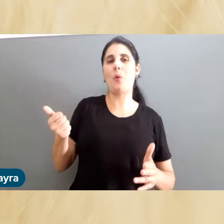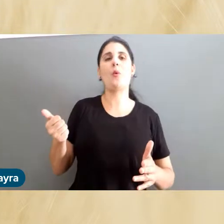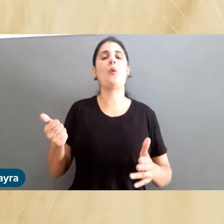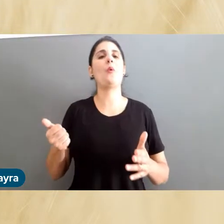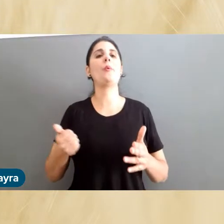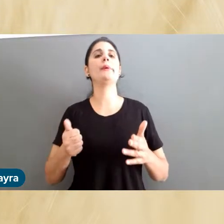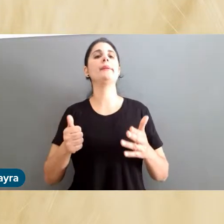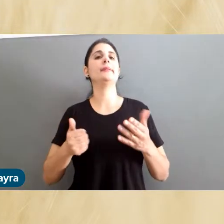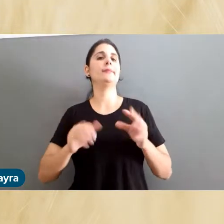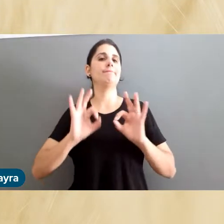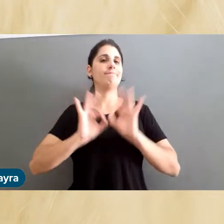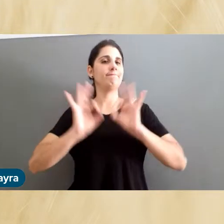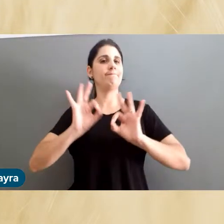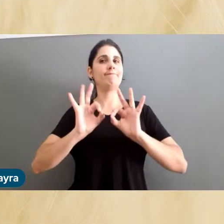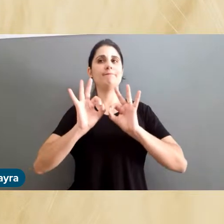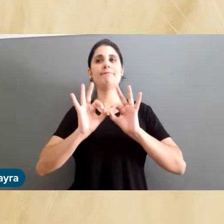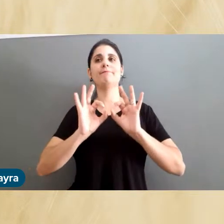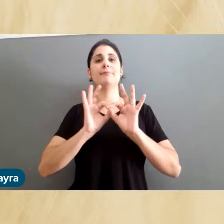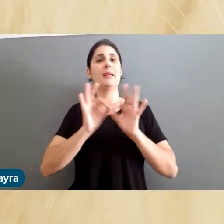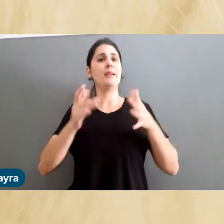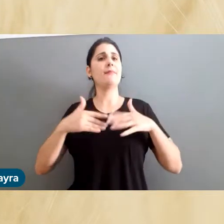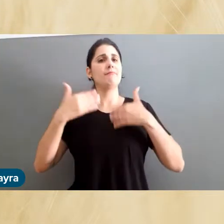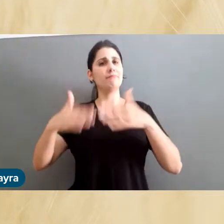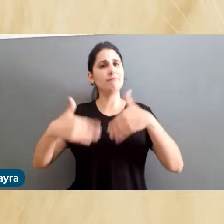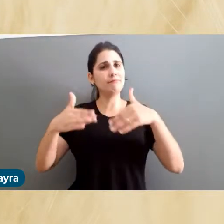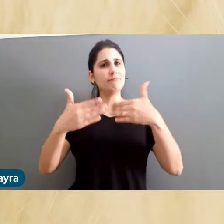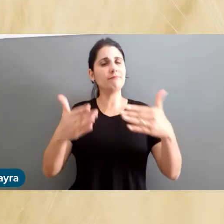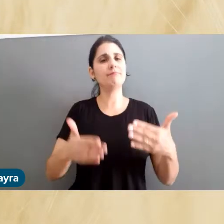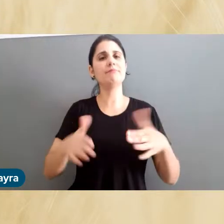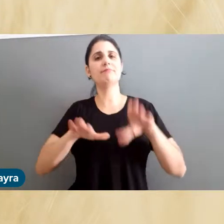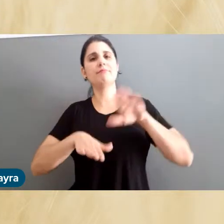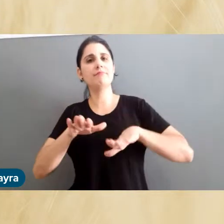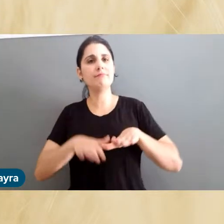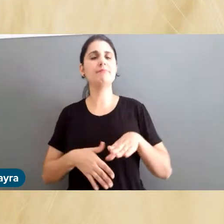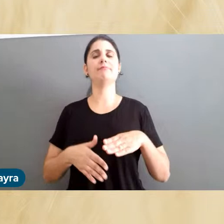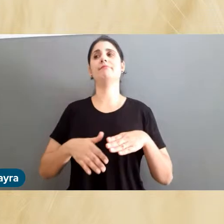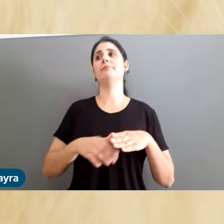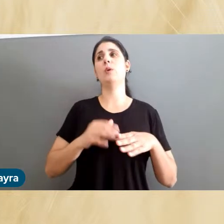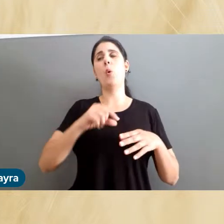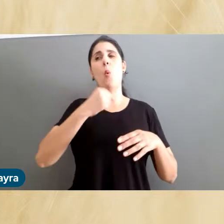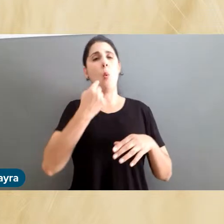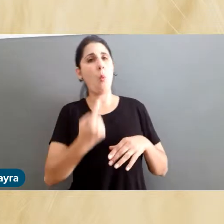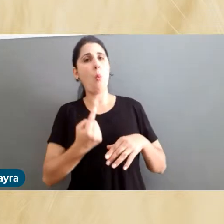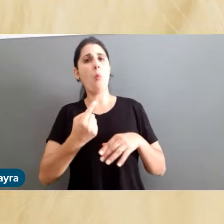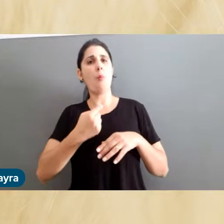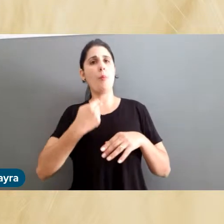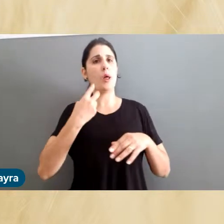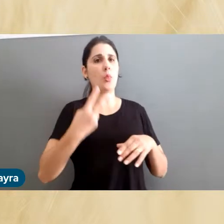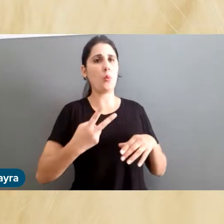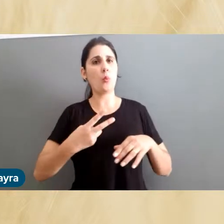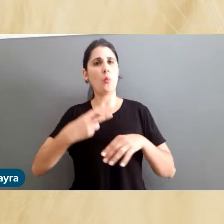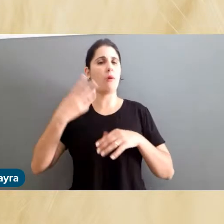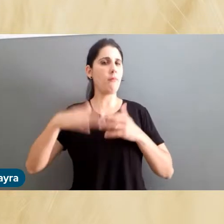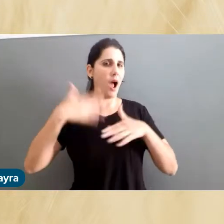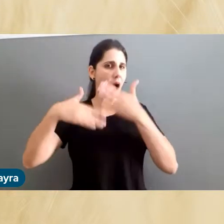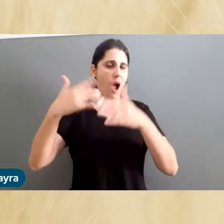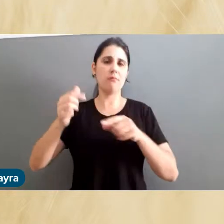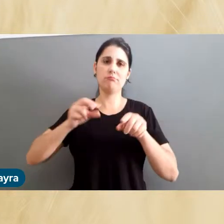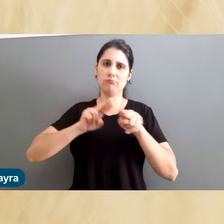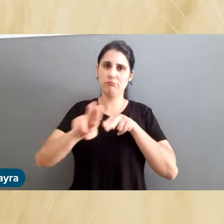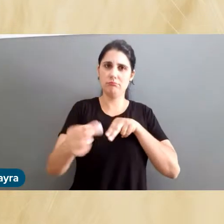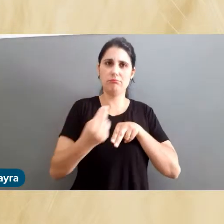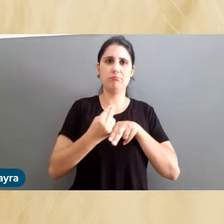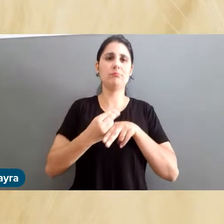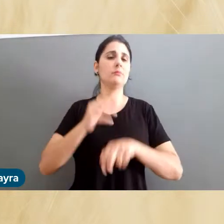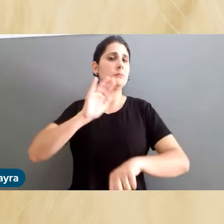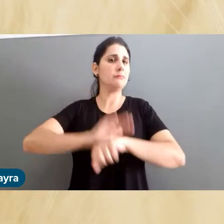obedece cronogramas que se estendem, às vezes, por mais de uma reencarnação. Como um momento